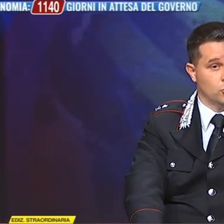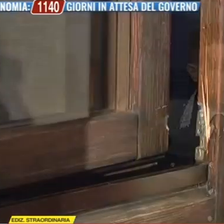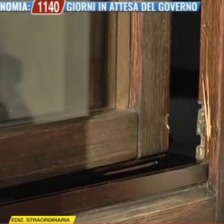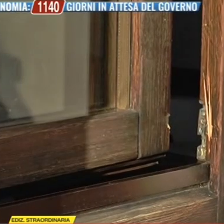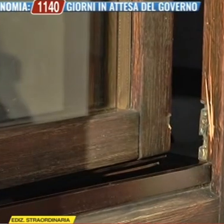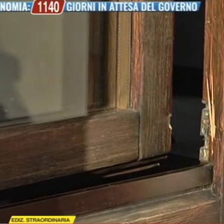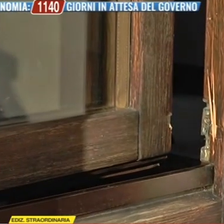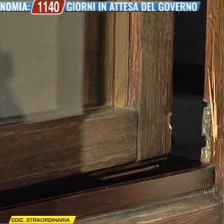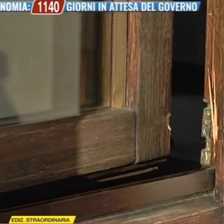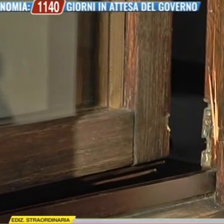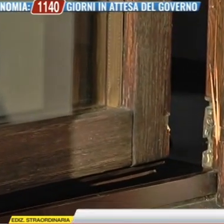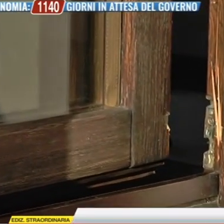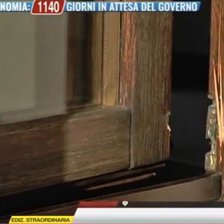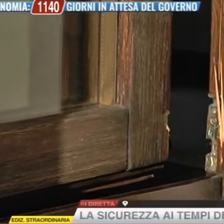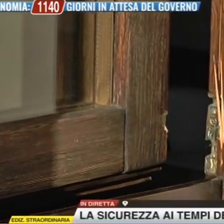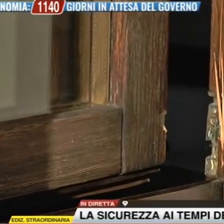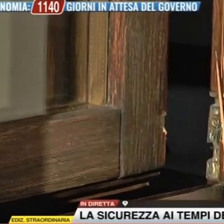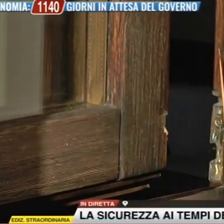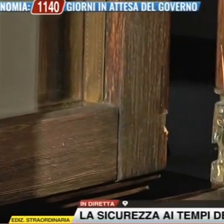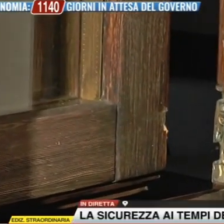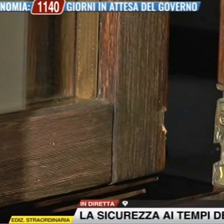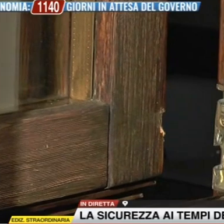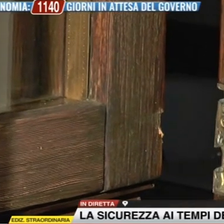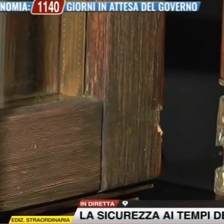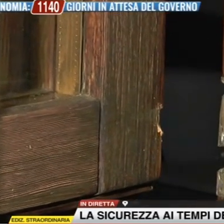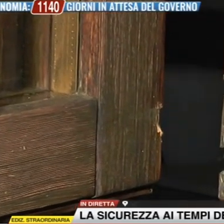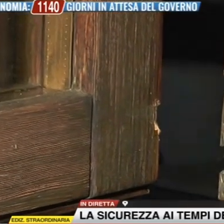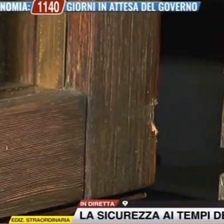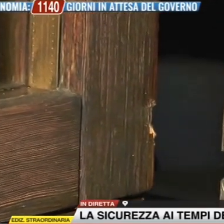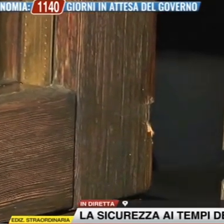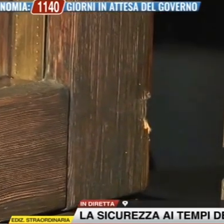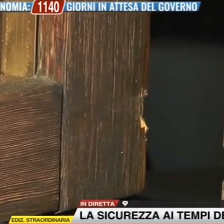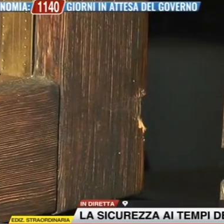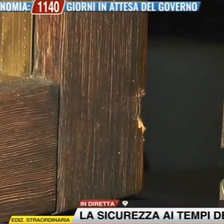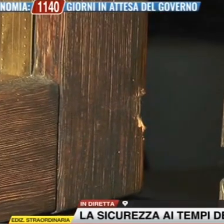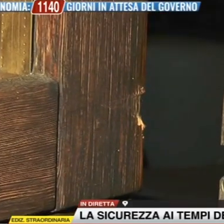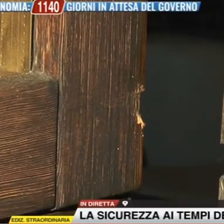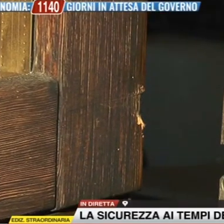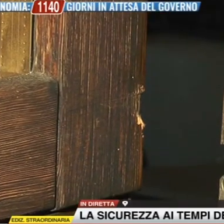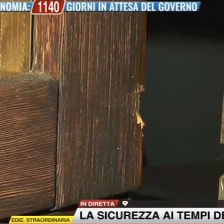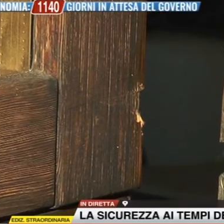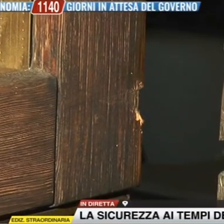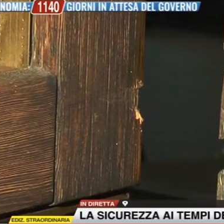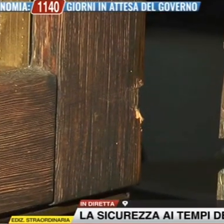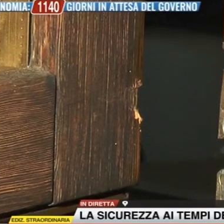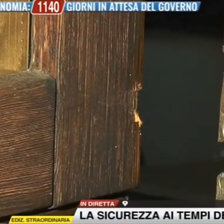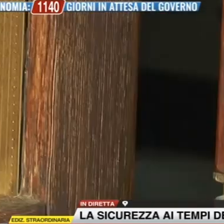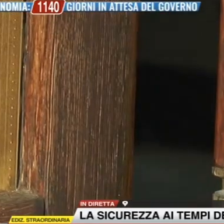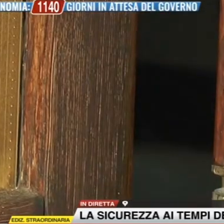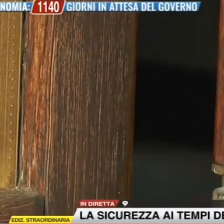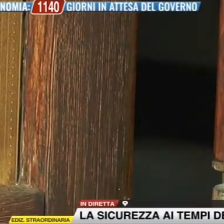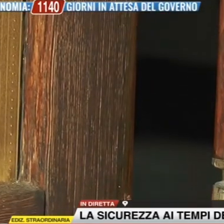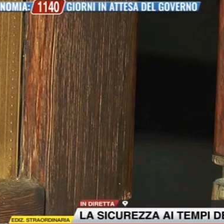porte chiuse a chiave, quindi non semplicemente accostare la porta, ma verificare che la mandata sia